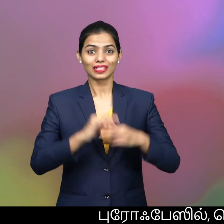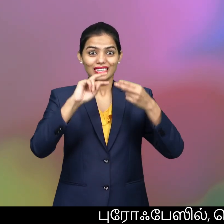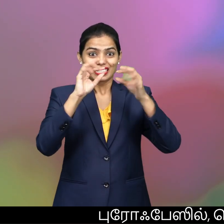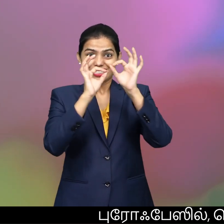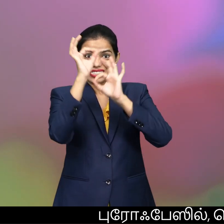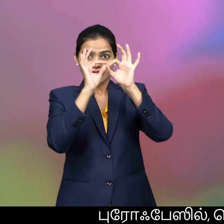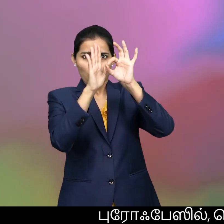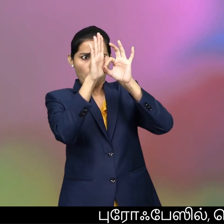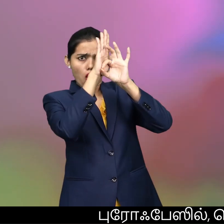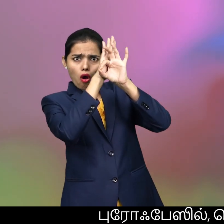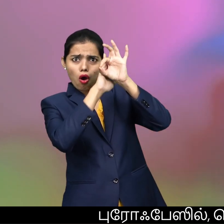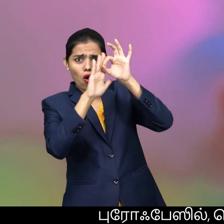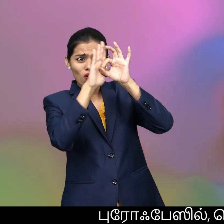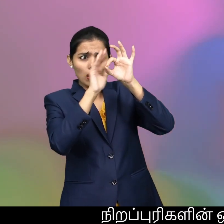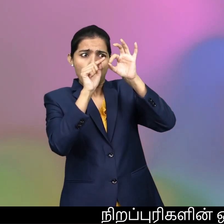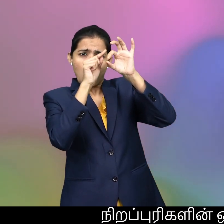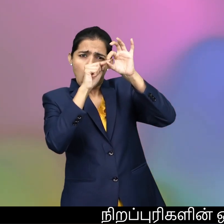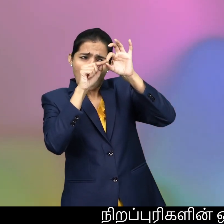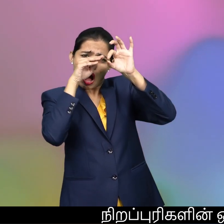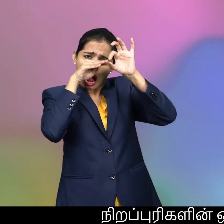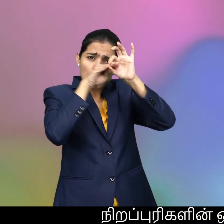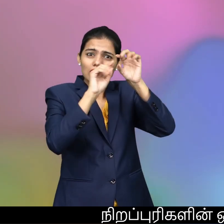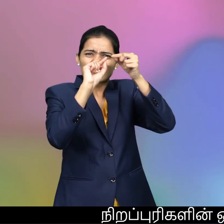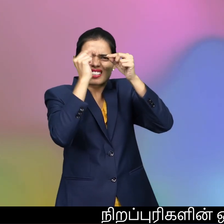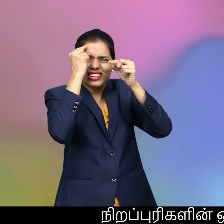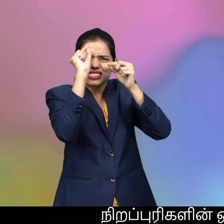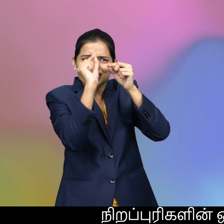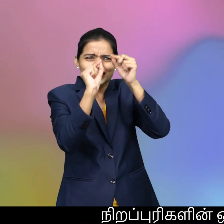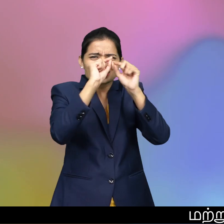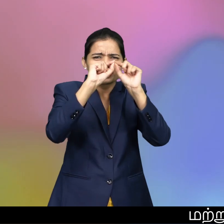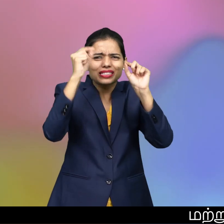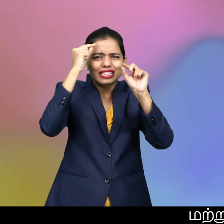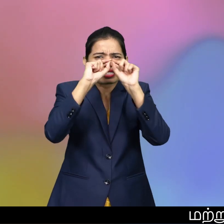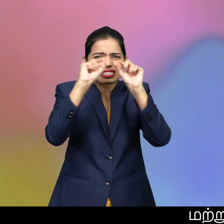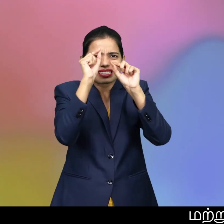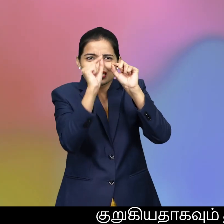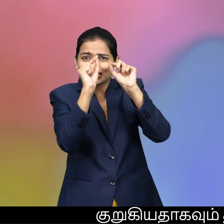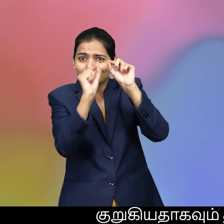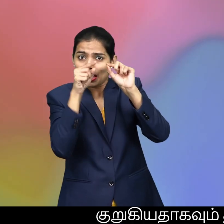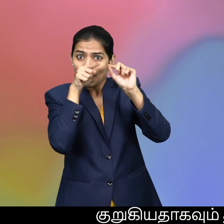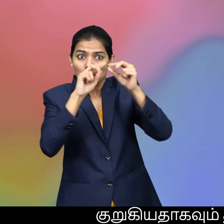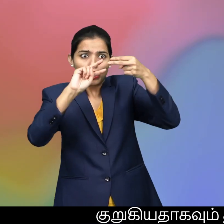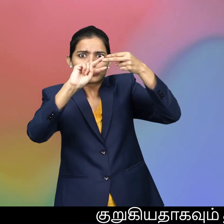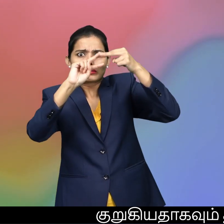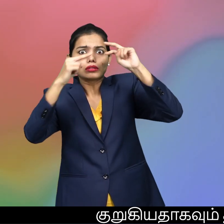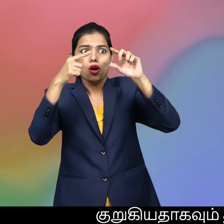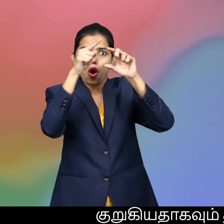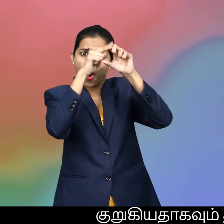புரோபேஸில் மெல்லிய நூல் போன்ற நிறப்புரிகளின் ஒடுக்கம் ஏற்படுகிறது மற்றும் அவை குறுகியதாகவும் தடிமனாகவும்